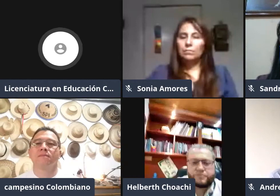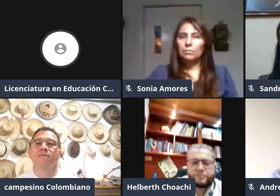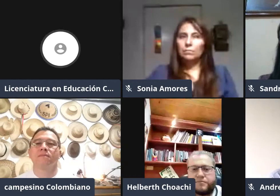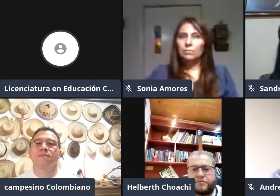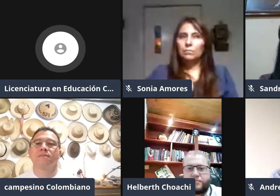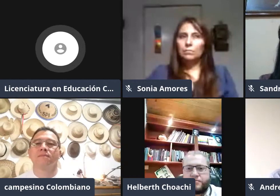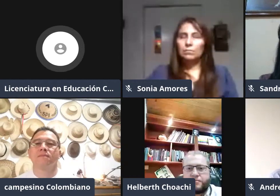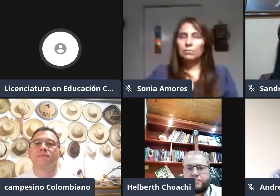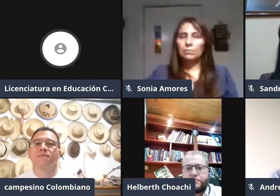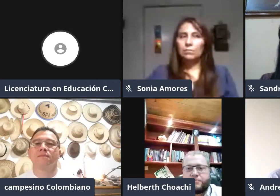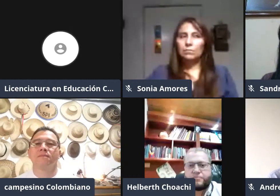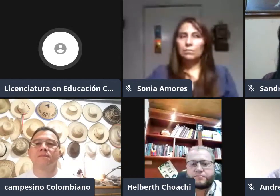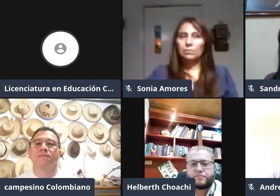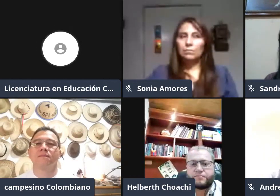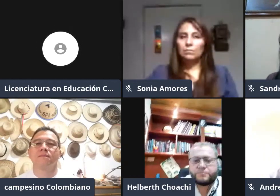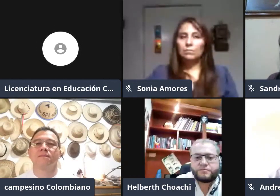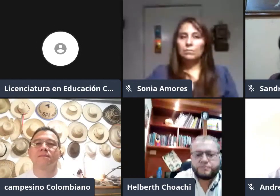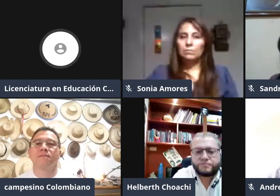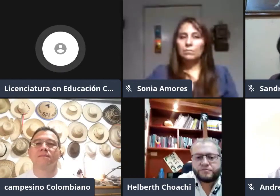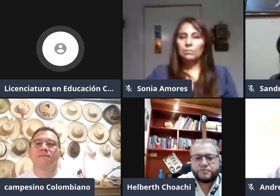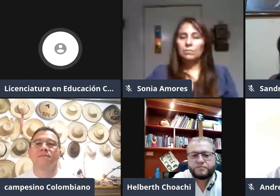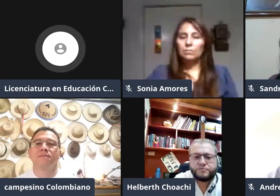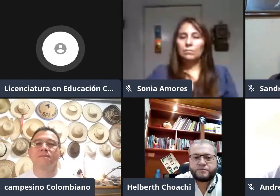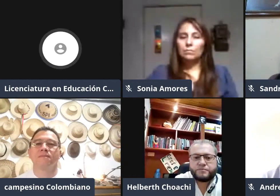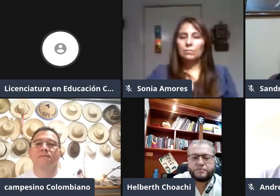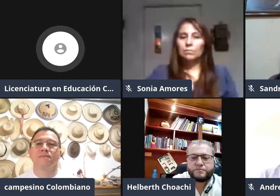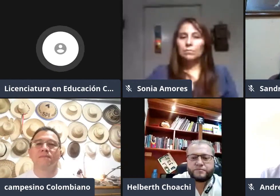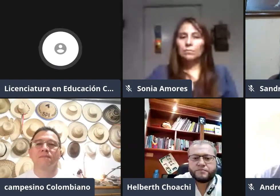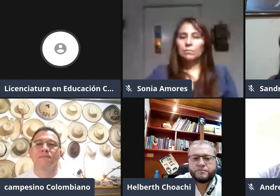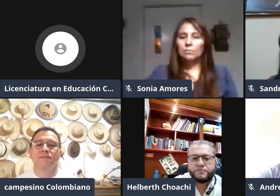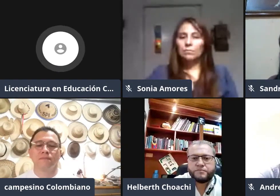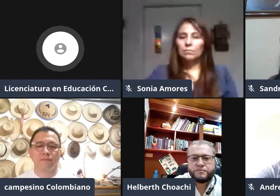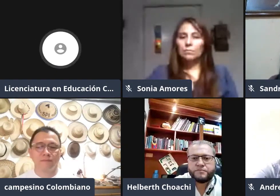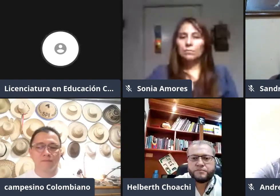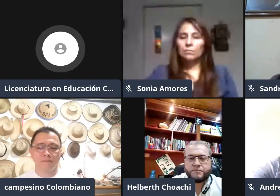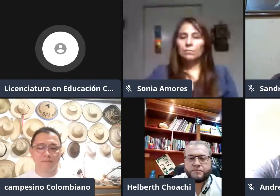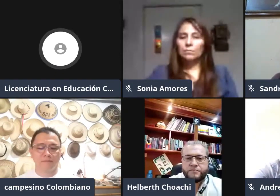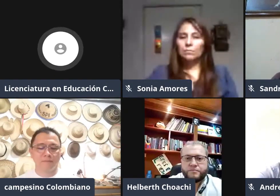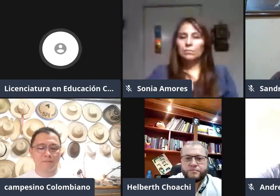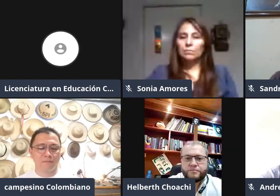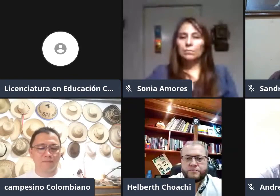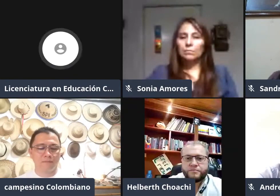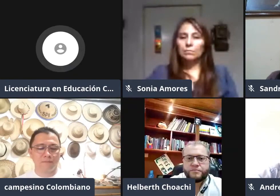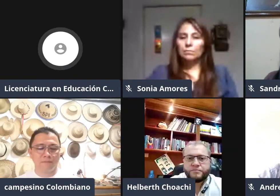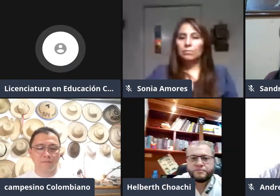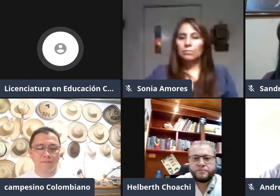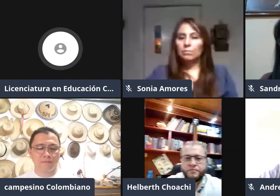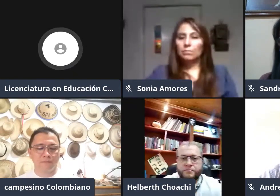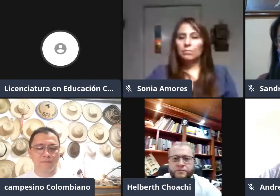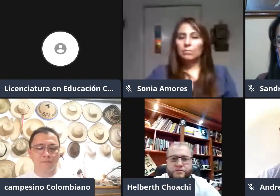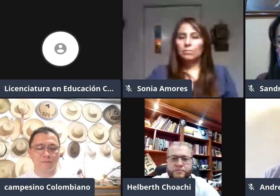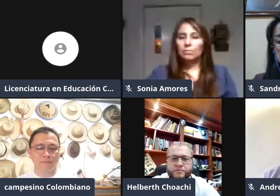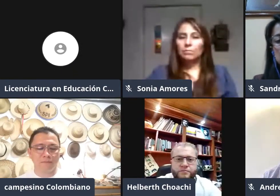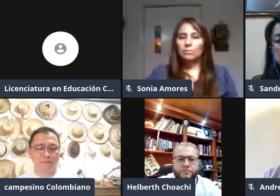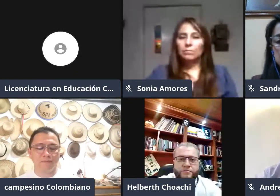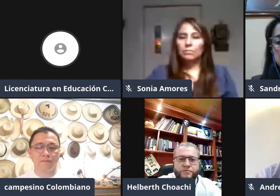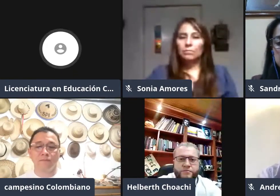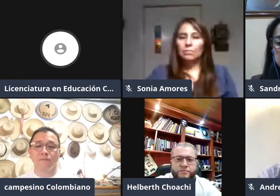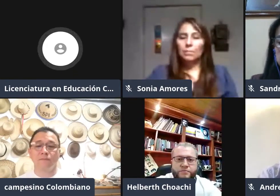los trabajos de Clara Mesadito. Y yo doy una última revisada y apuntamos. Sí, ya está bien.